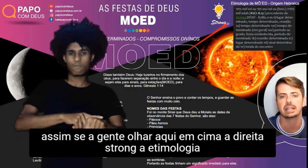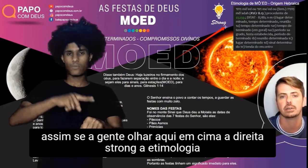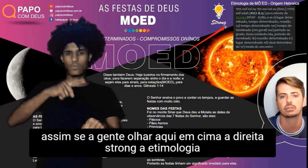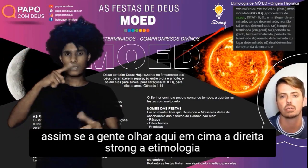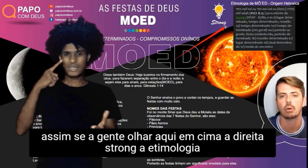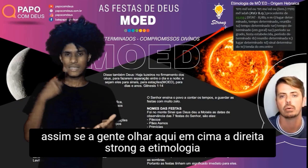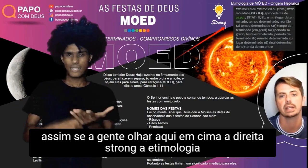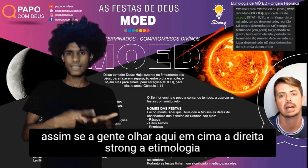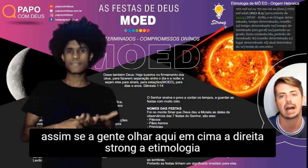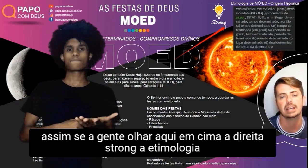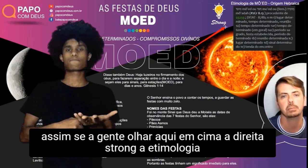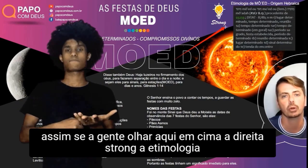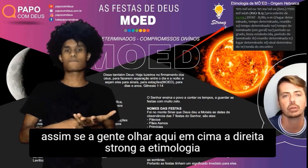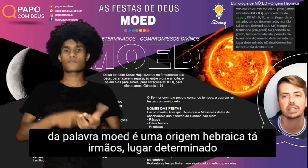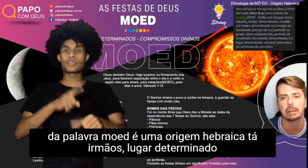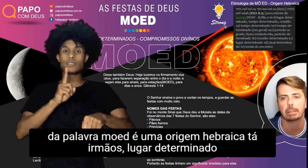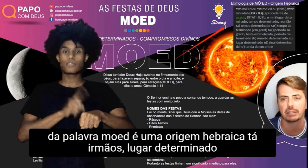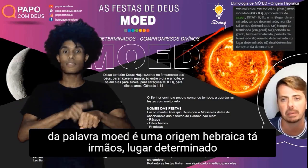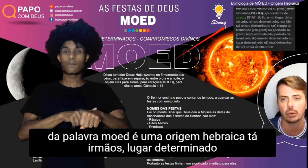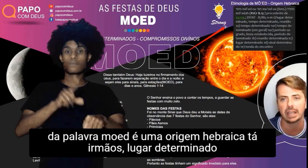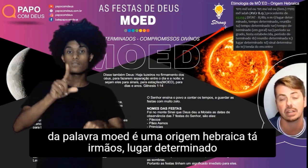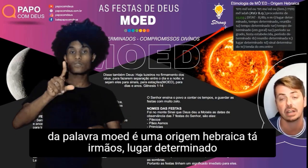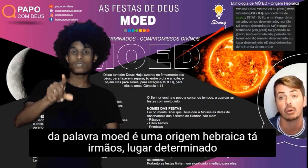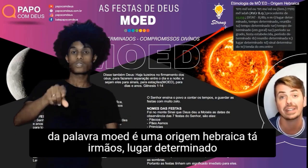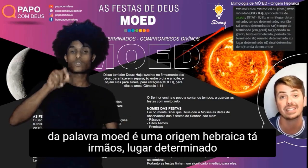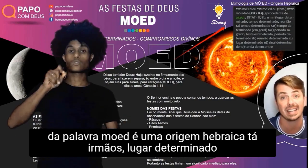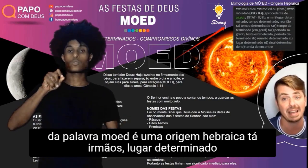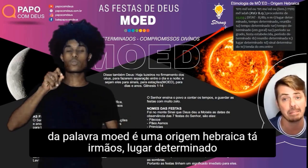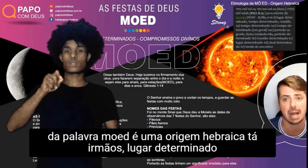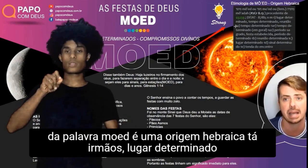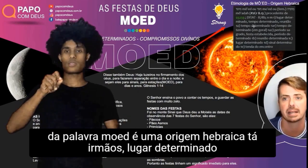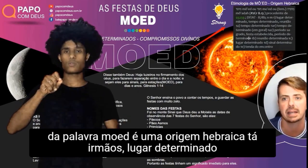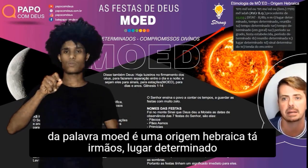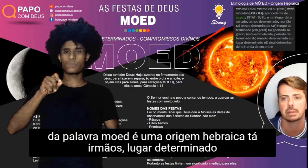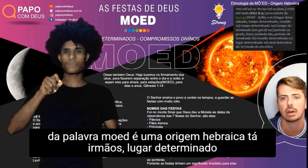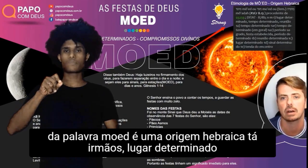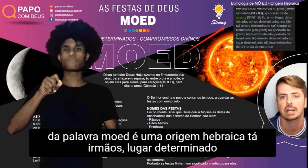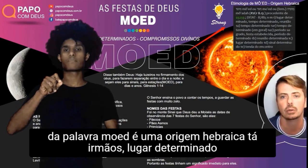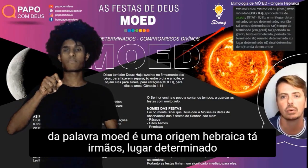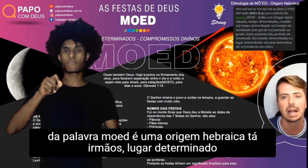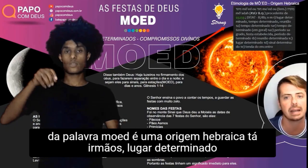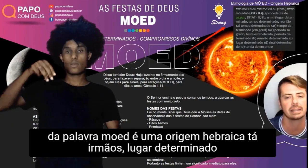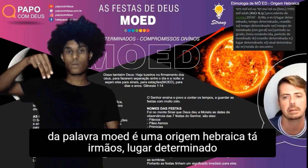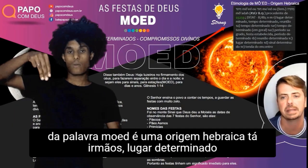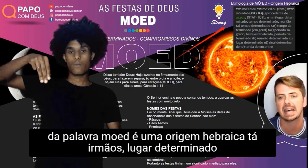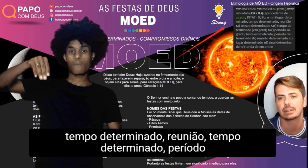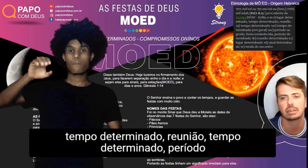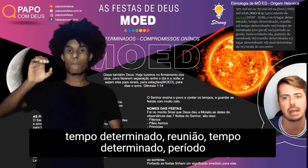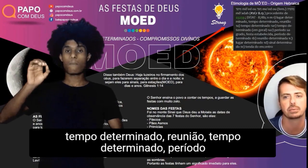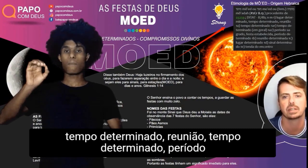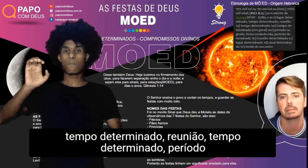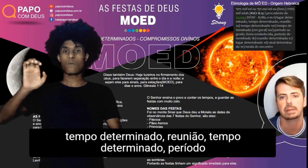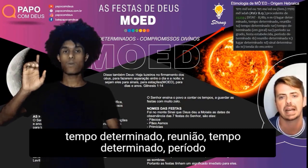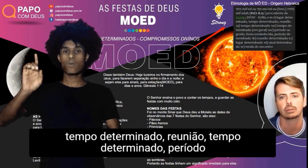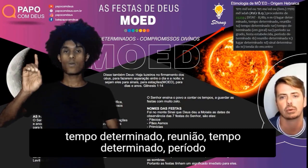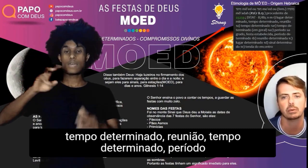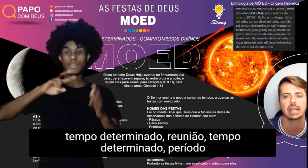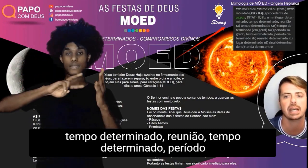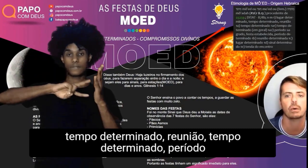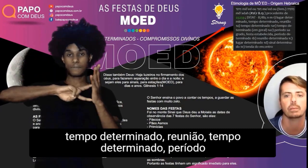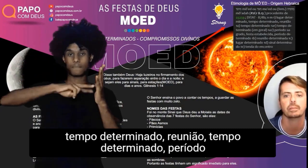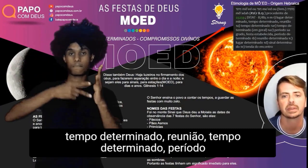cima à direita, ó, strong, a etimologia da palavra moed é uma origem hebraica, tá, irmãos? Ó, lugar determinado, tempos